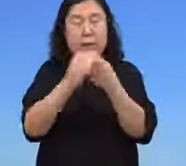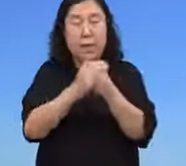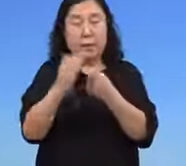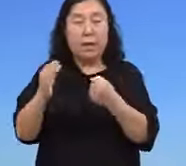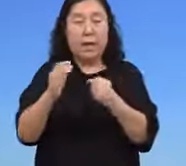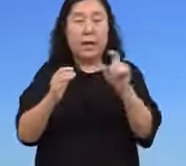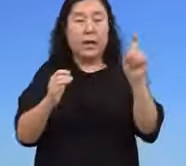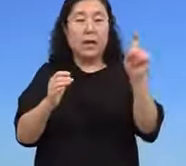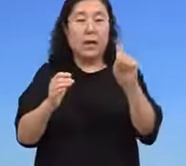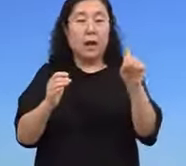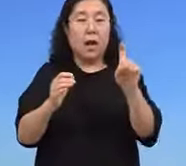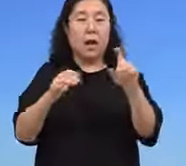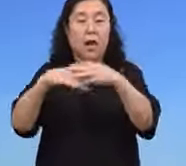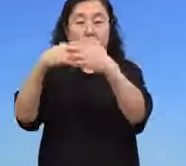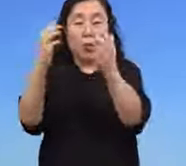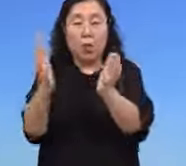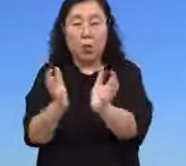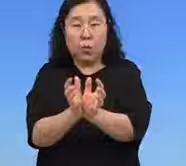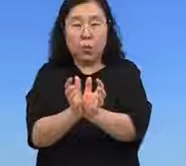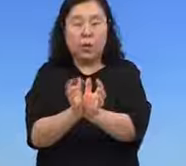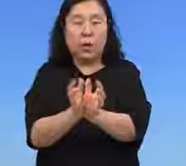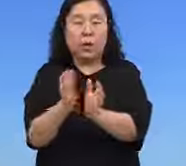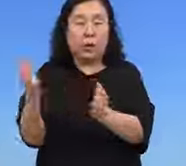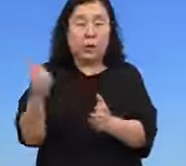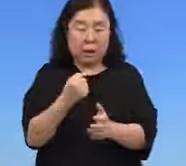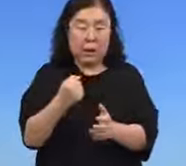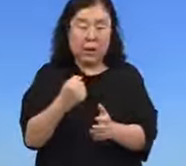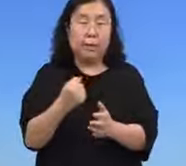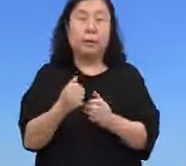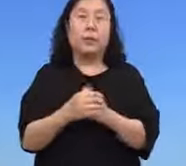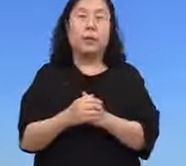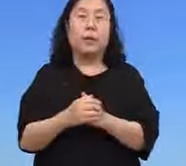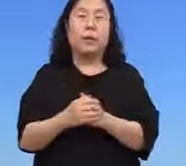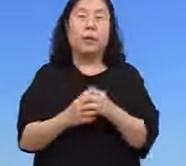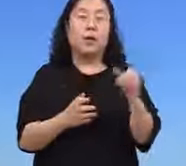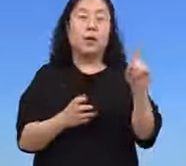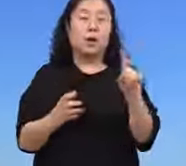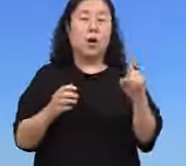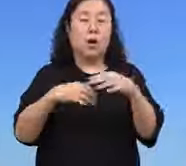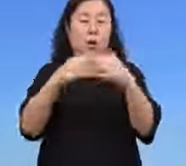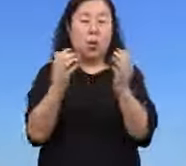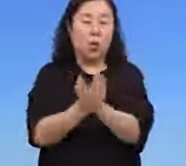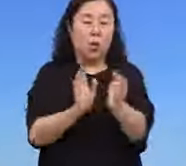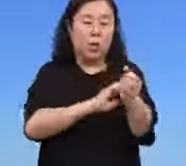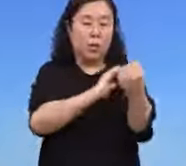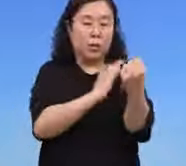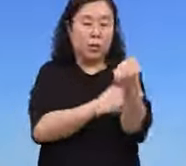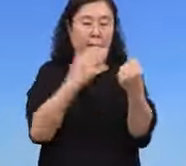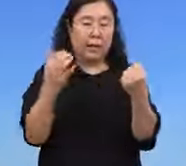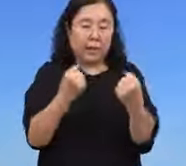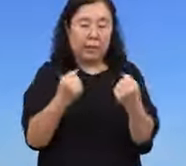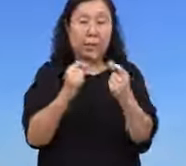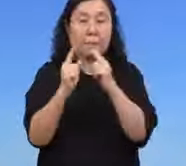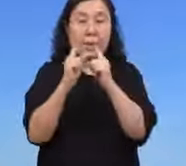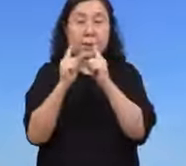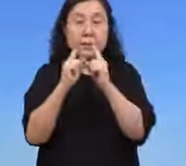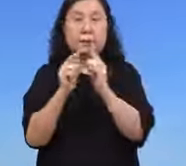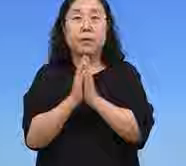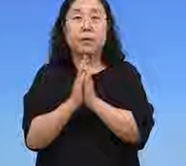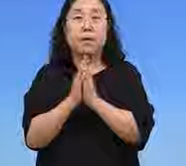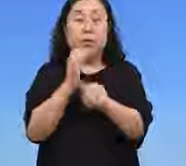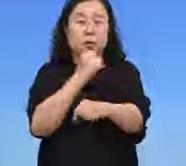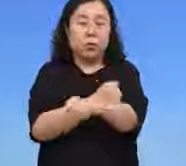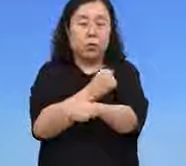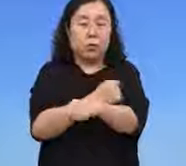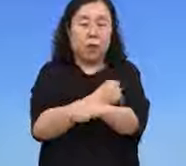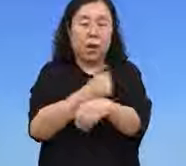10고을 권세를 차지하라. 대부분의 사람들이 그랬듯이 저도요, 여기 나와 있는 10고을 권세를 차지하라, 이 말씀을